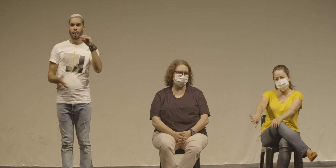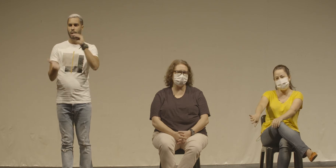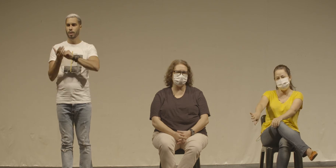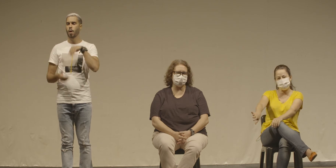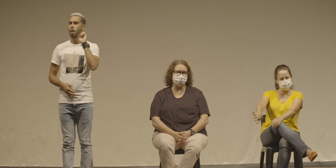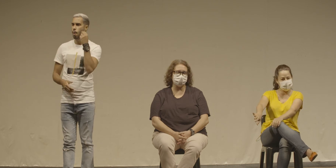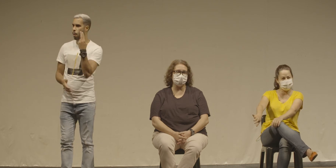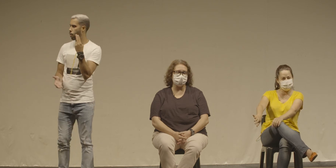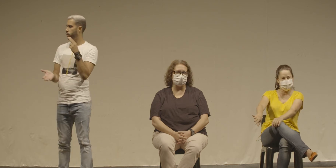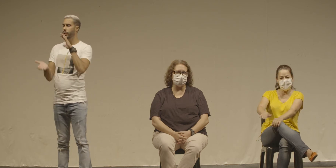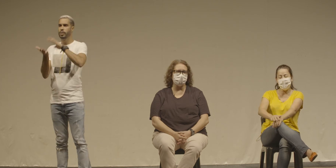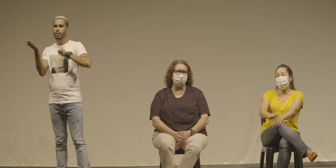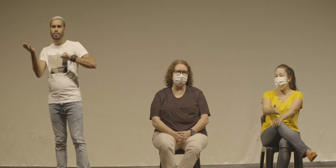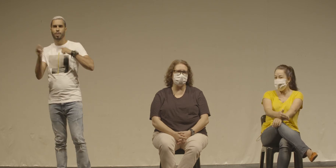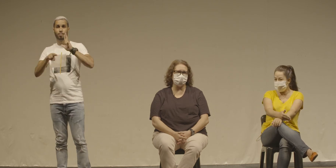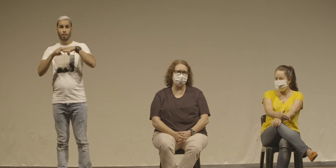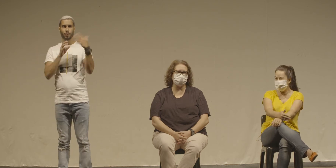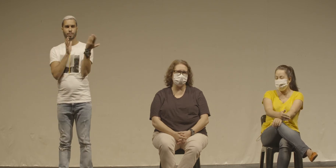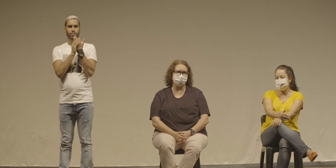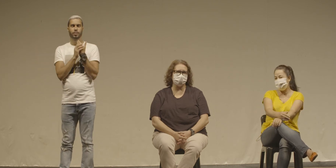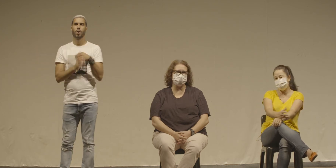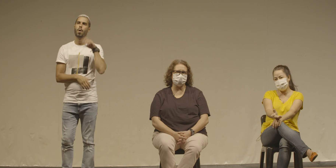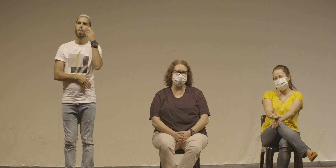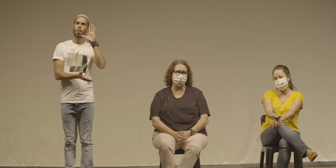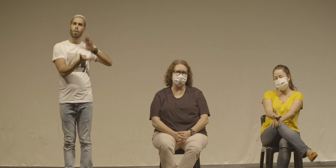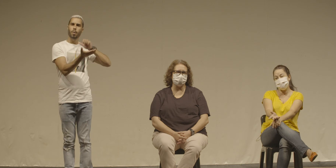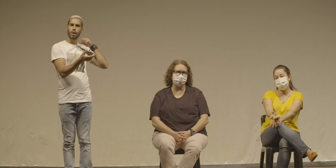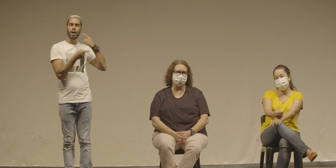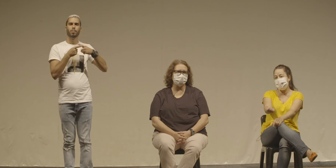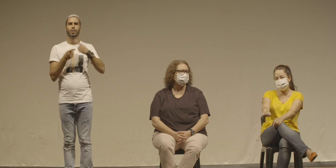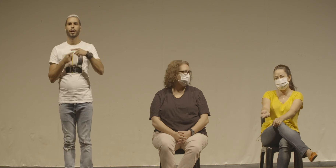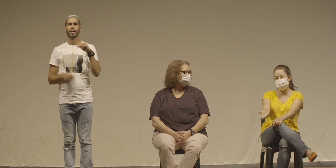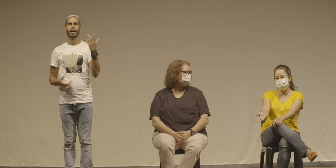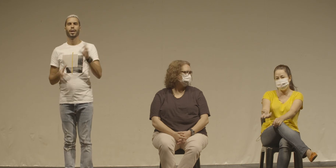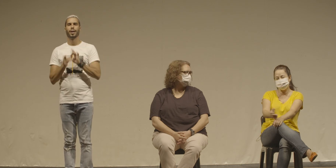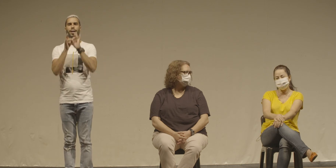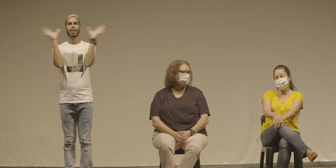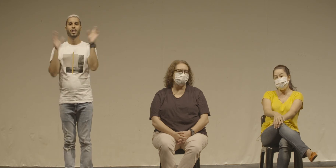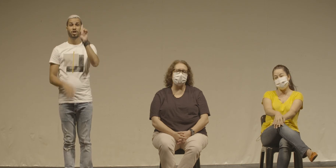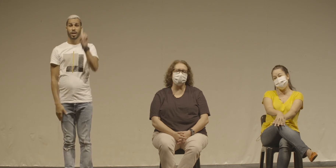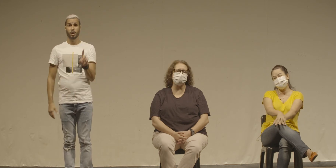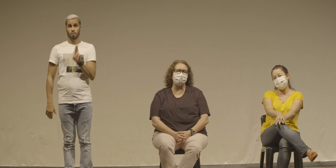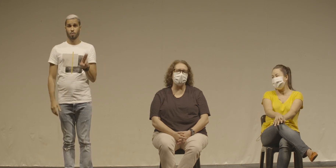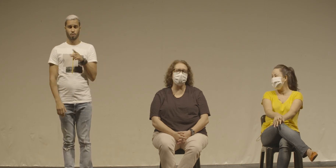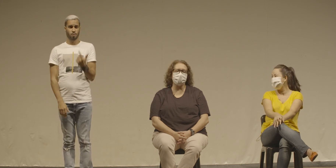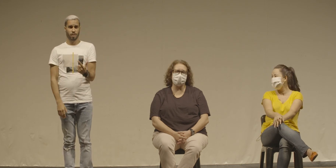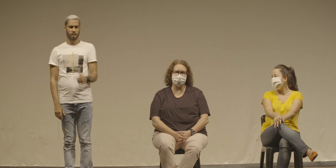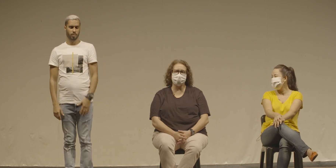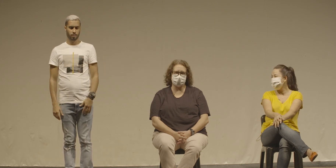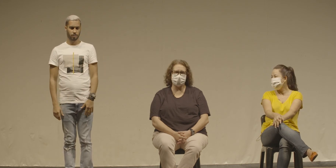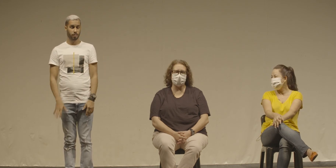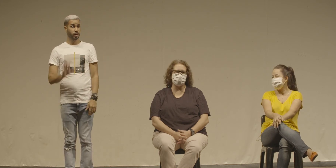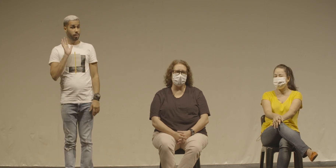tiramos porque seríamos processadas, ou tiramos porque não tínhamos autorização do direito de uso. Então, não tem. Mas é